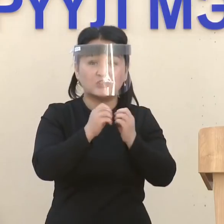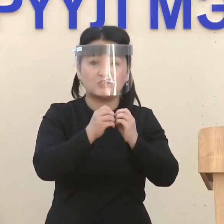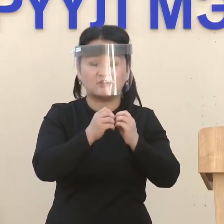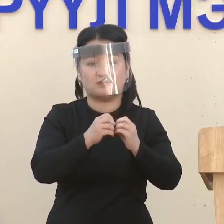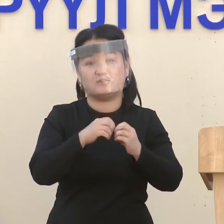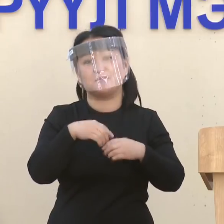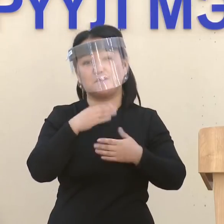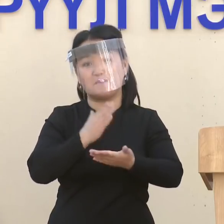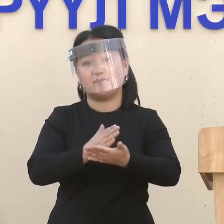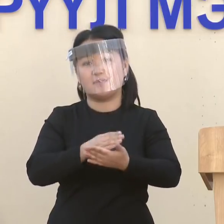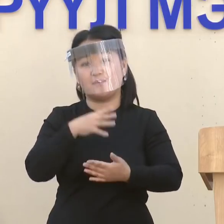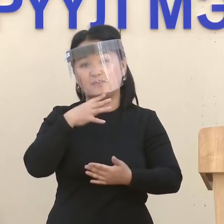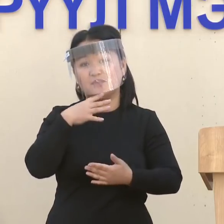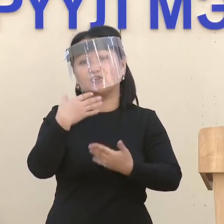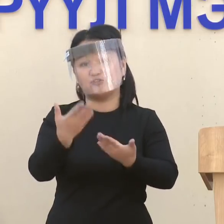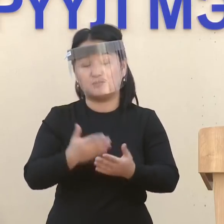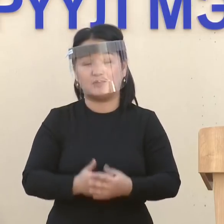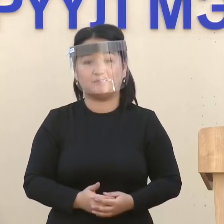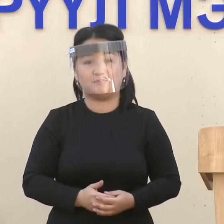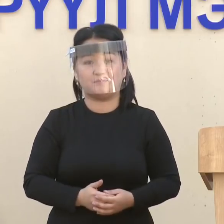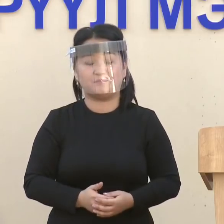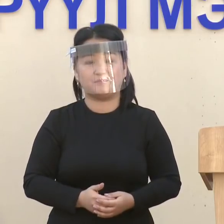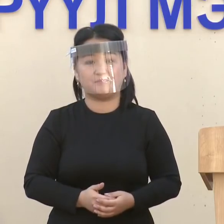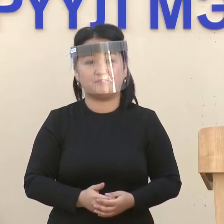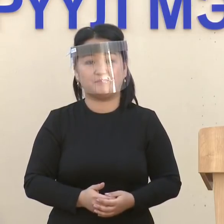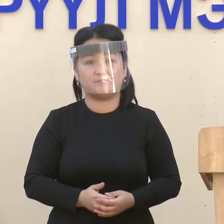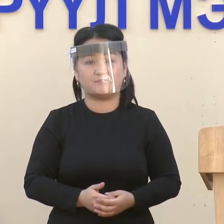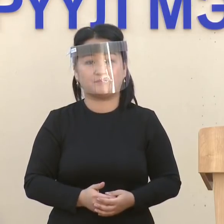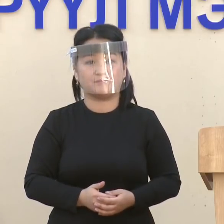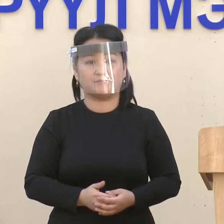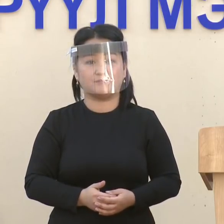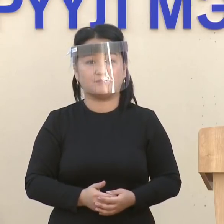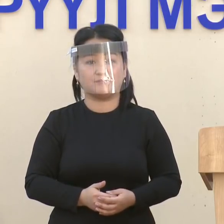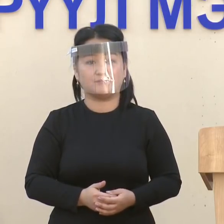бас хэлье. За ингээд бид бол